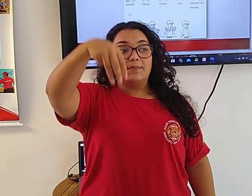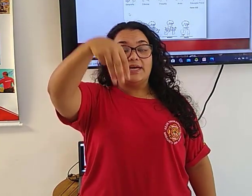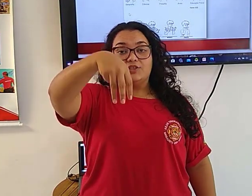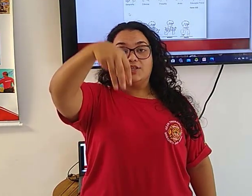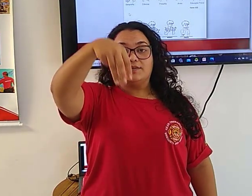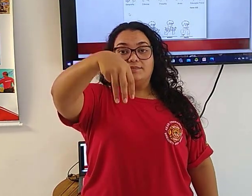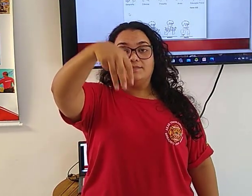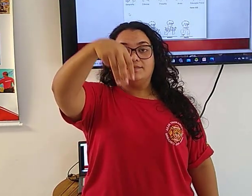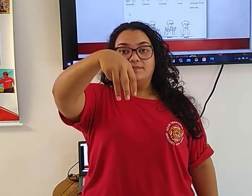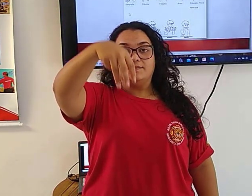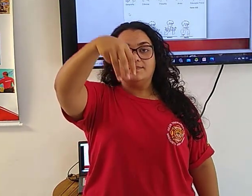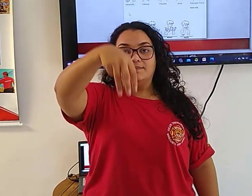matemática,